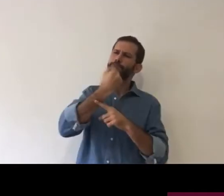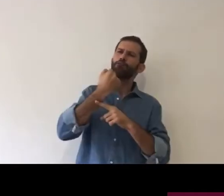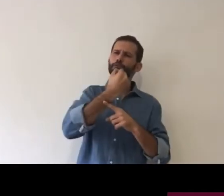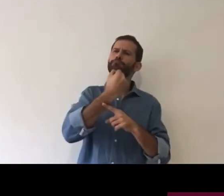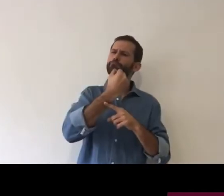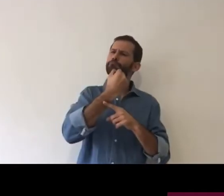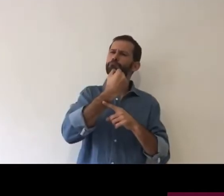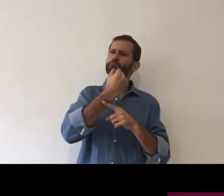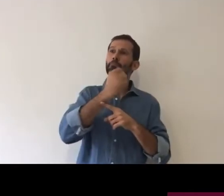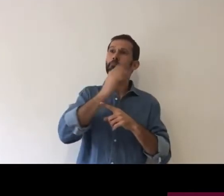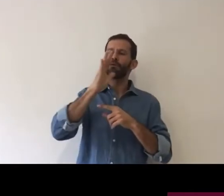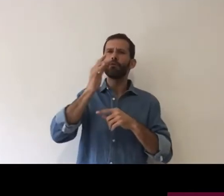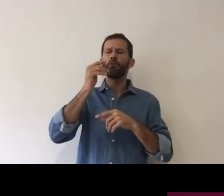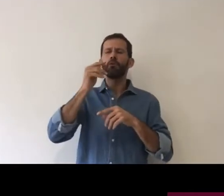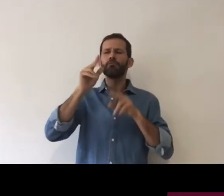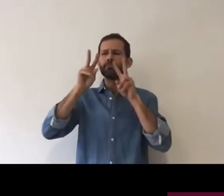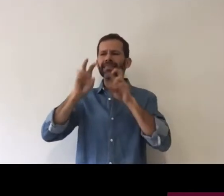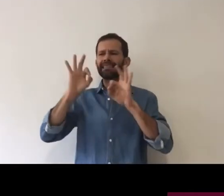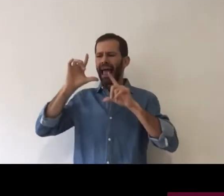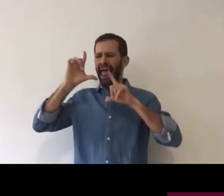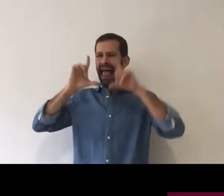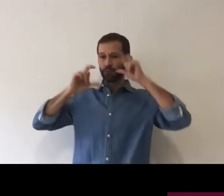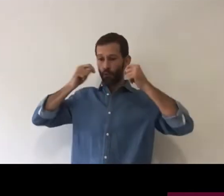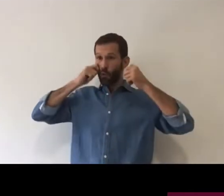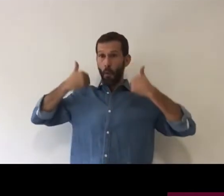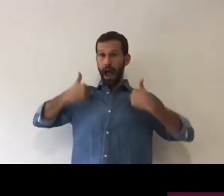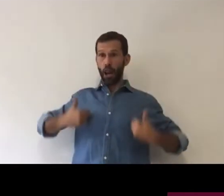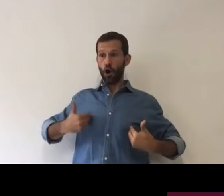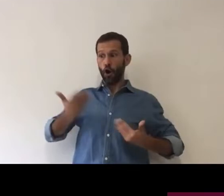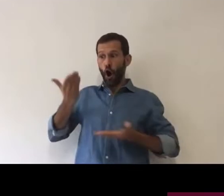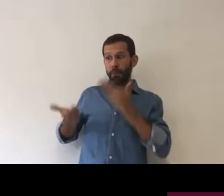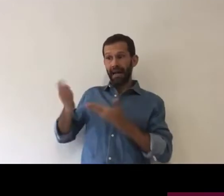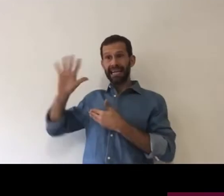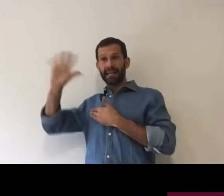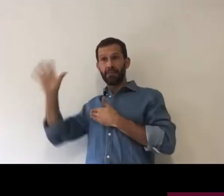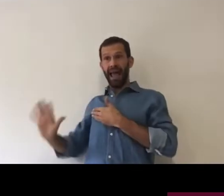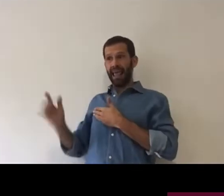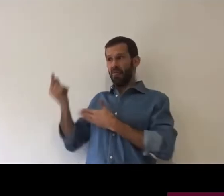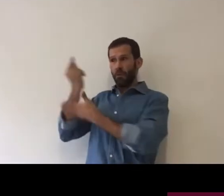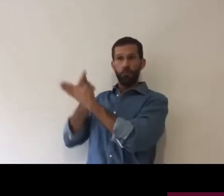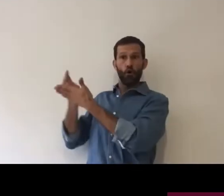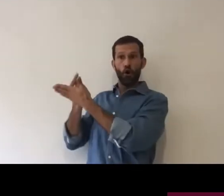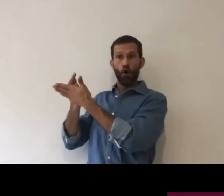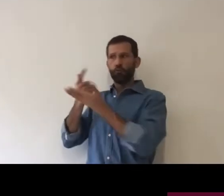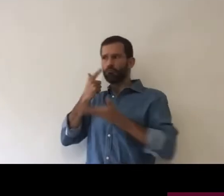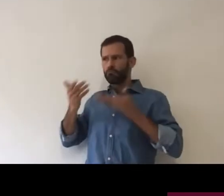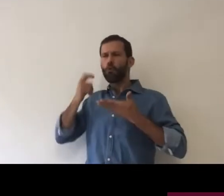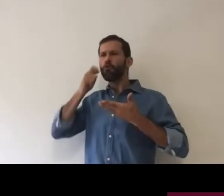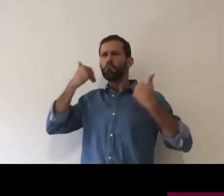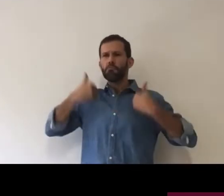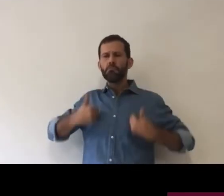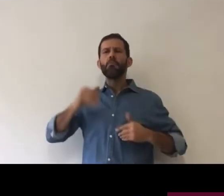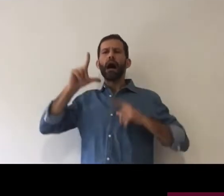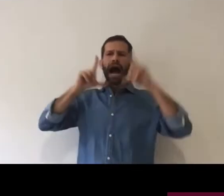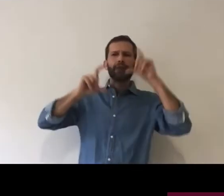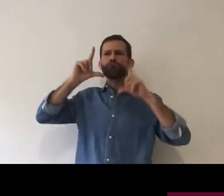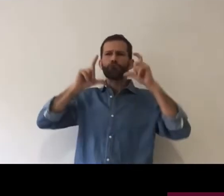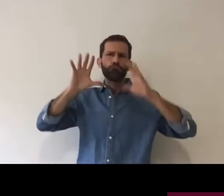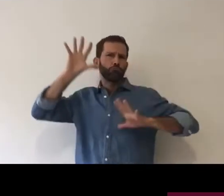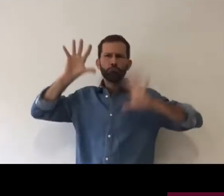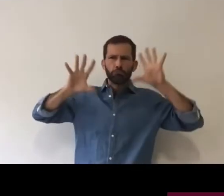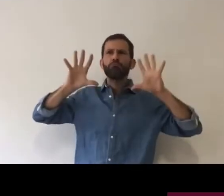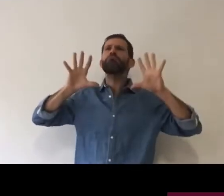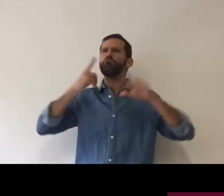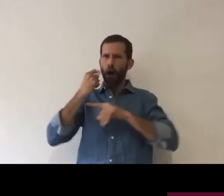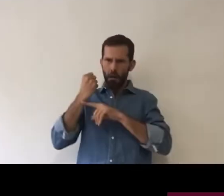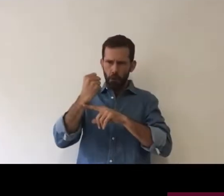los gestos, la iconicidad, los dibujos o pictogramas sirven de apoyo. Cuando hablo de gestos, hablo de gestos humanos,